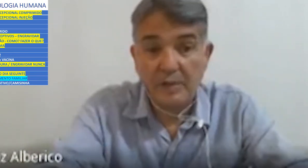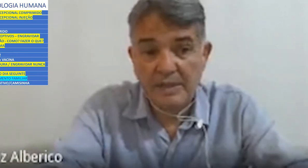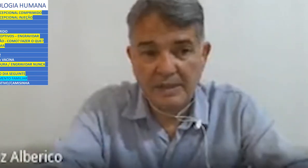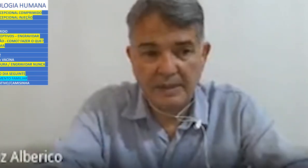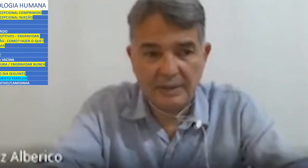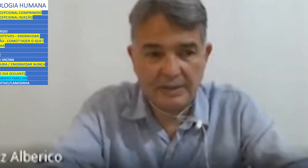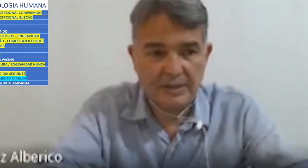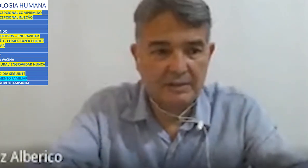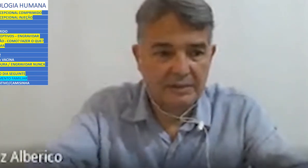Frequência da transa.